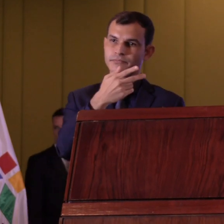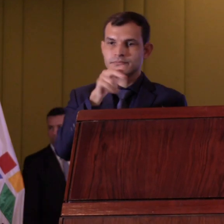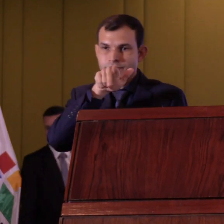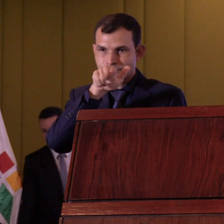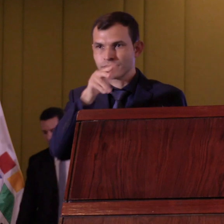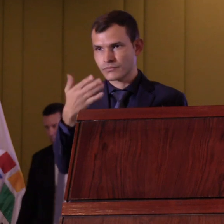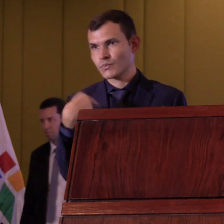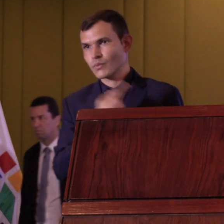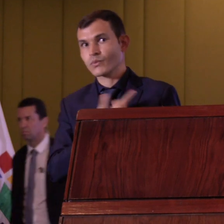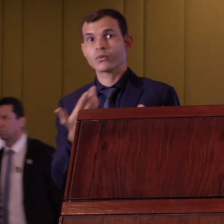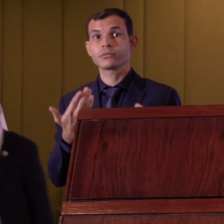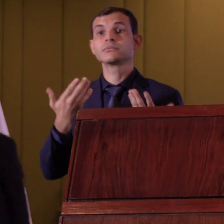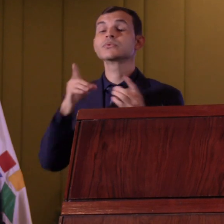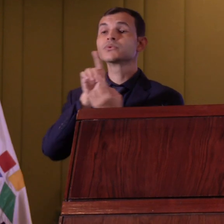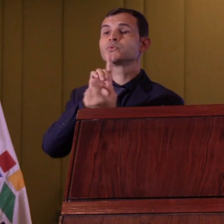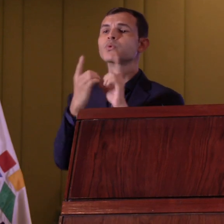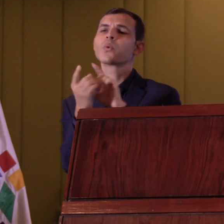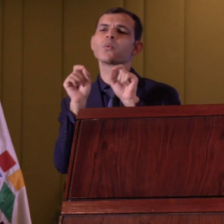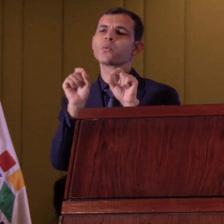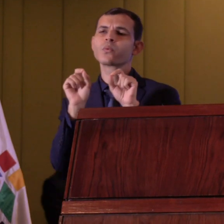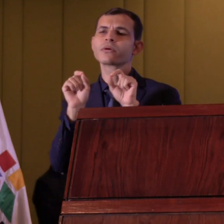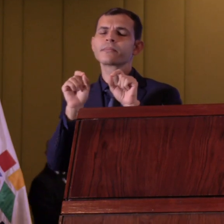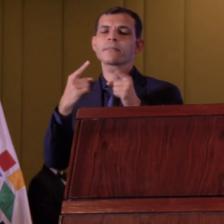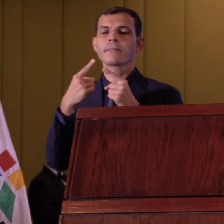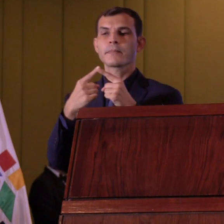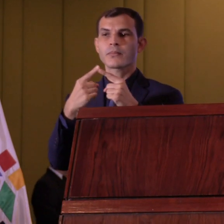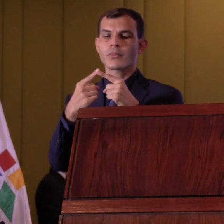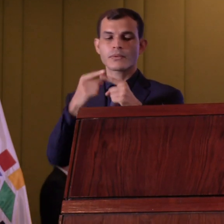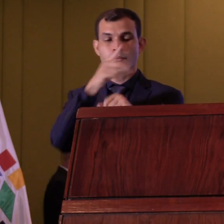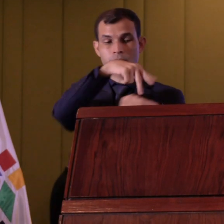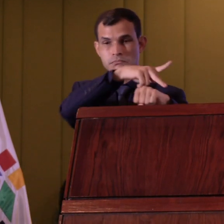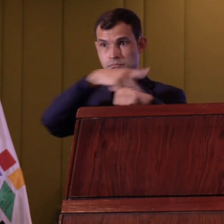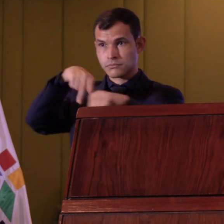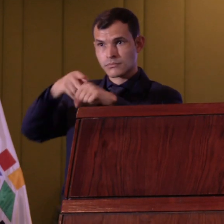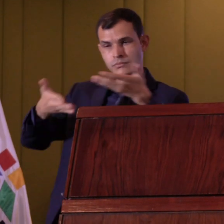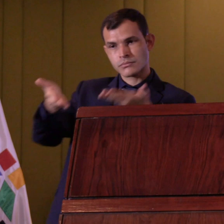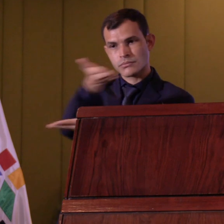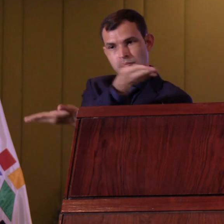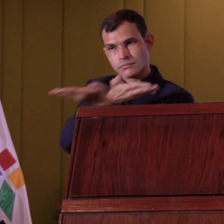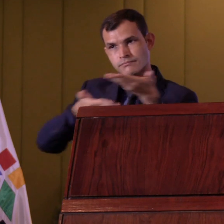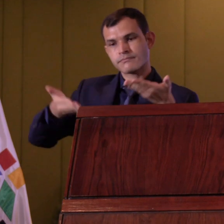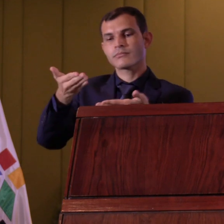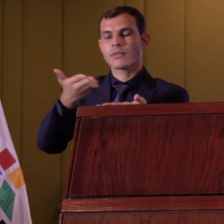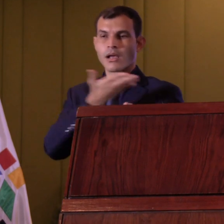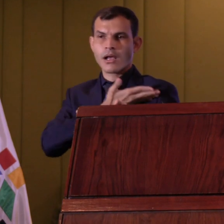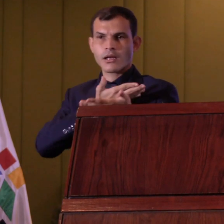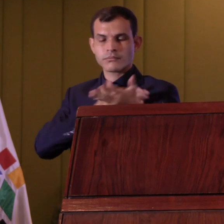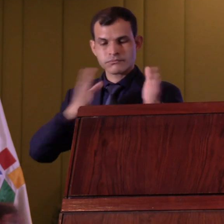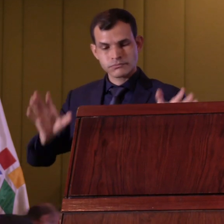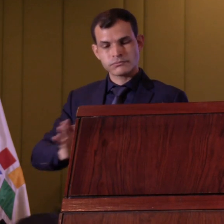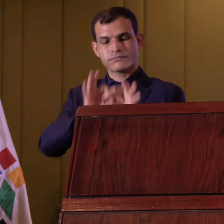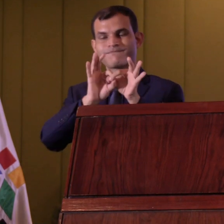Diplomacia, pois seu nascimento, advindo de uma questão diplomática entre os dois países, fortaleceu a amizade e o